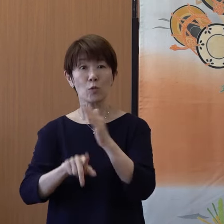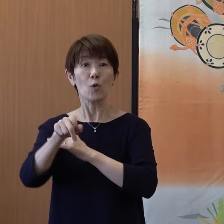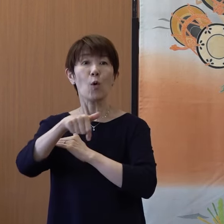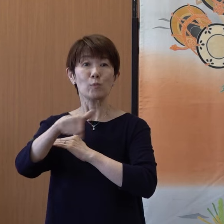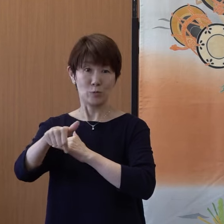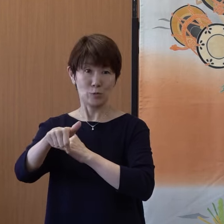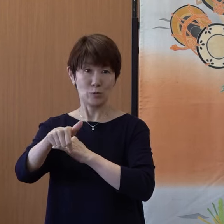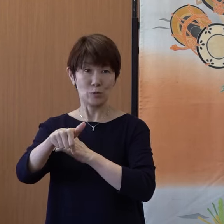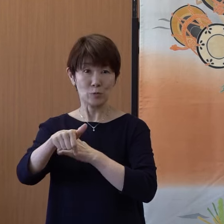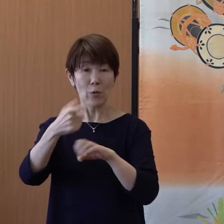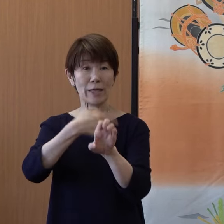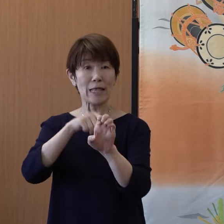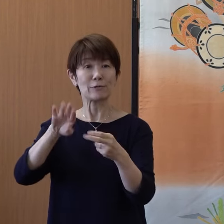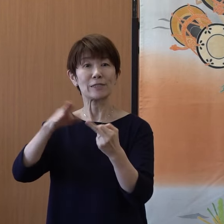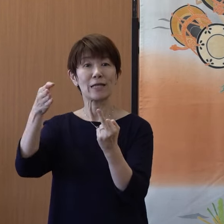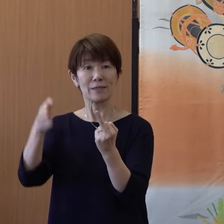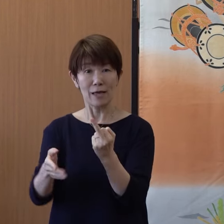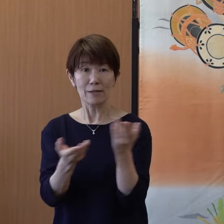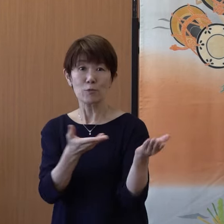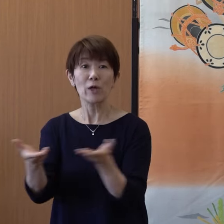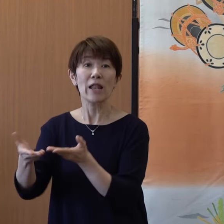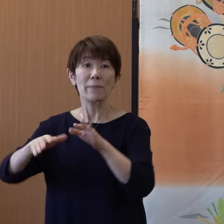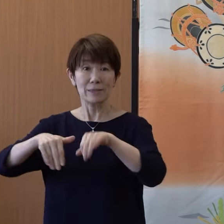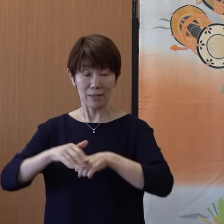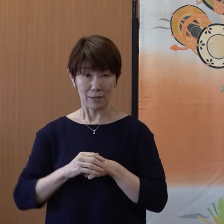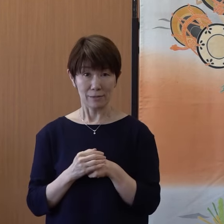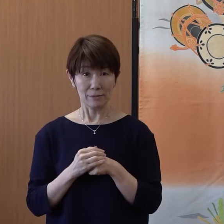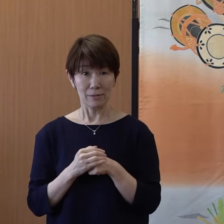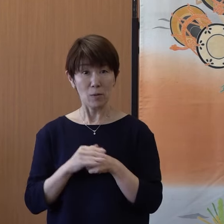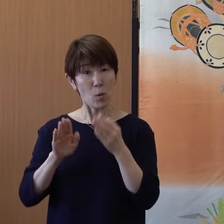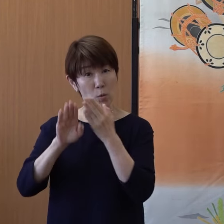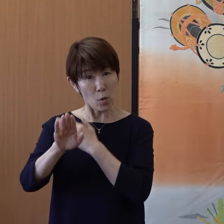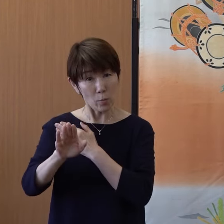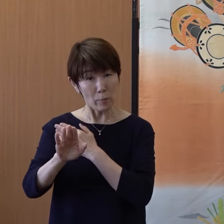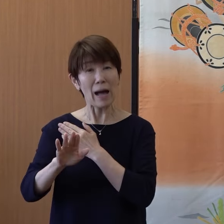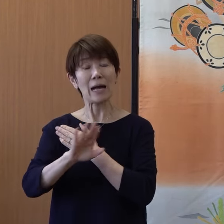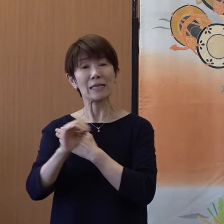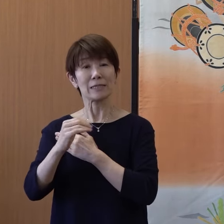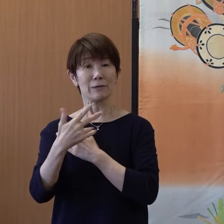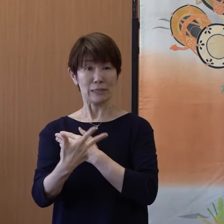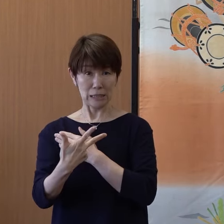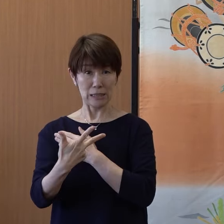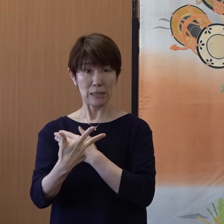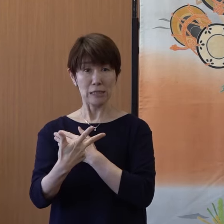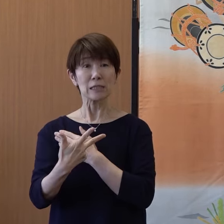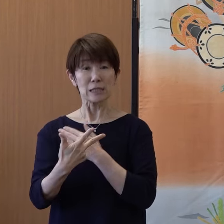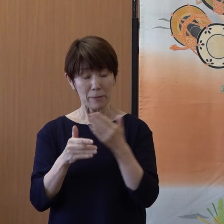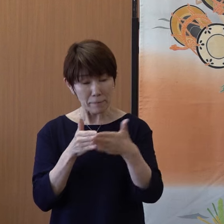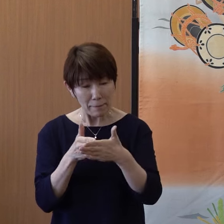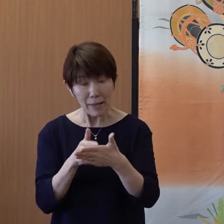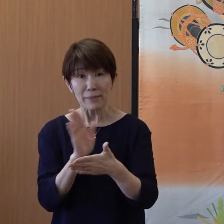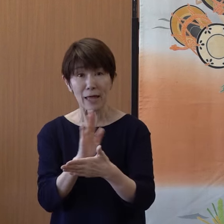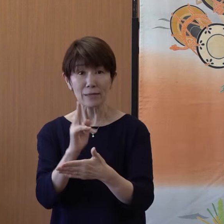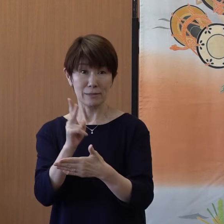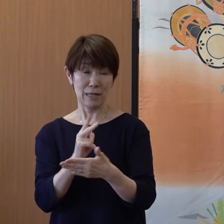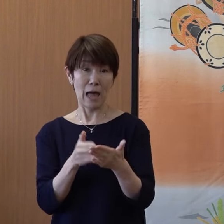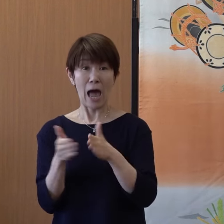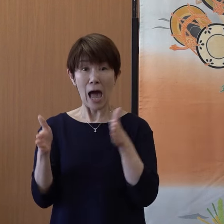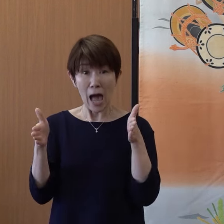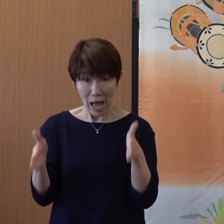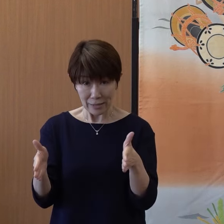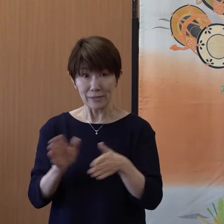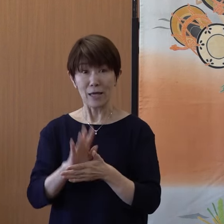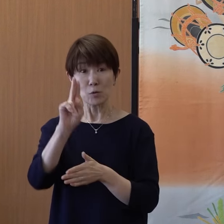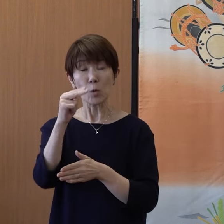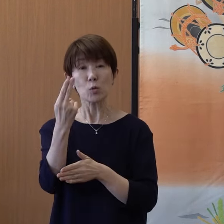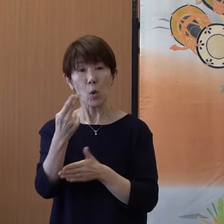受け入れました。今後も引き続き本市の廃棄物処理に支障を生じない範囲でありますが能登地区の災害廃